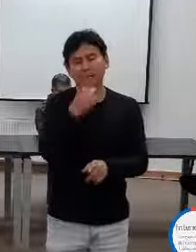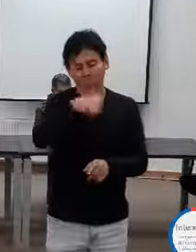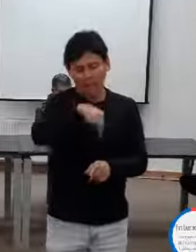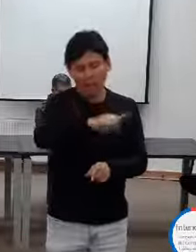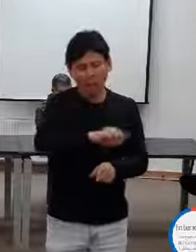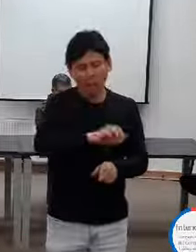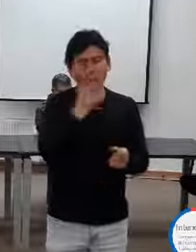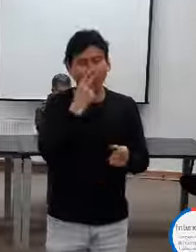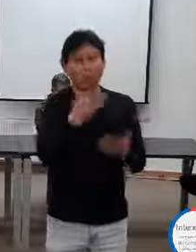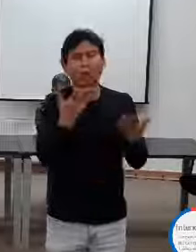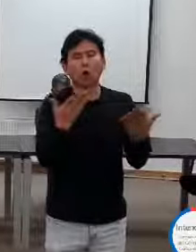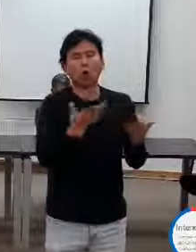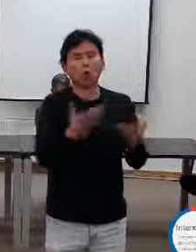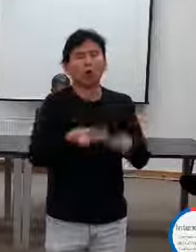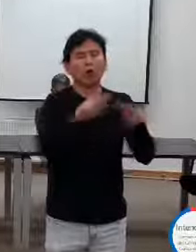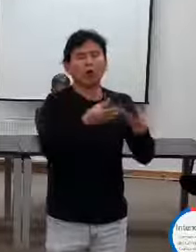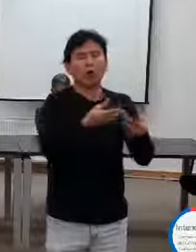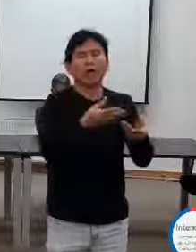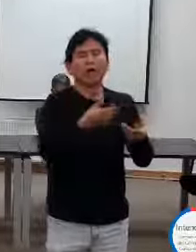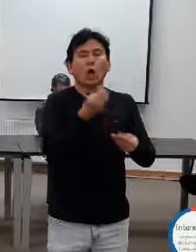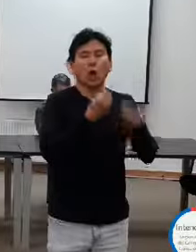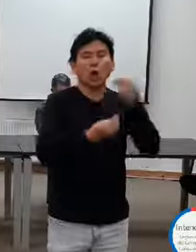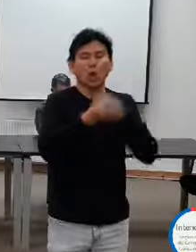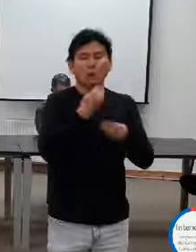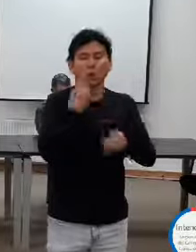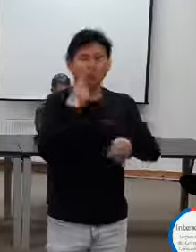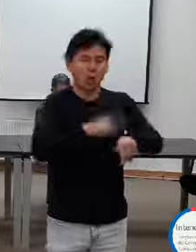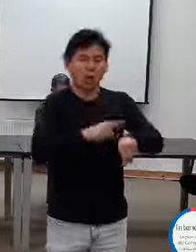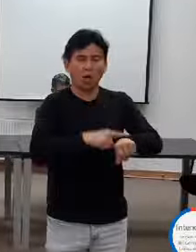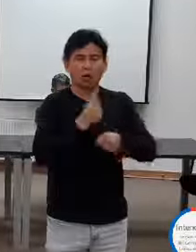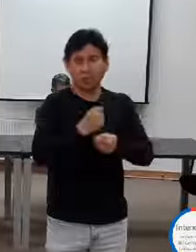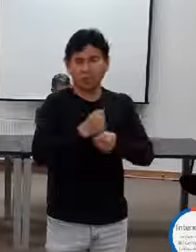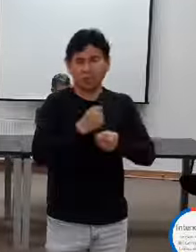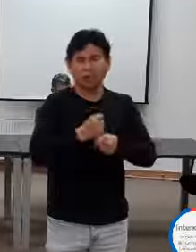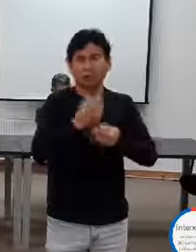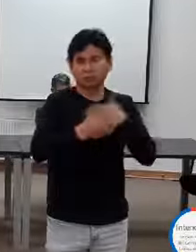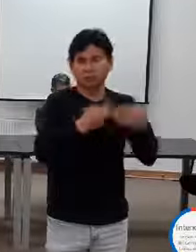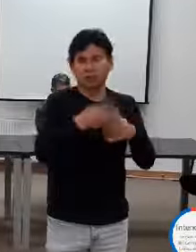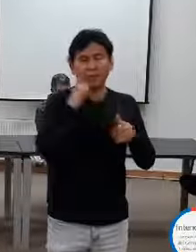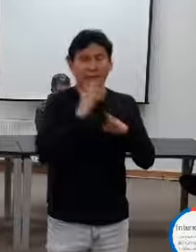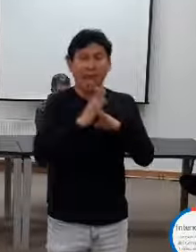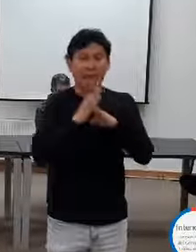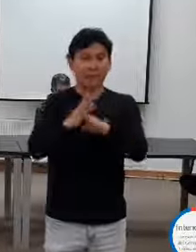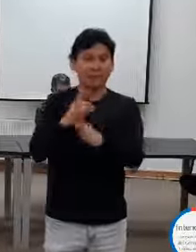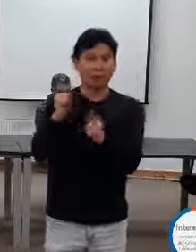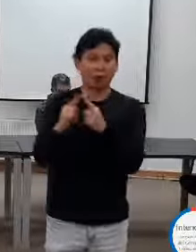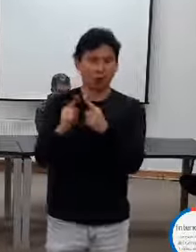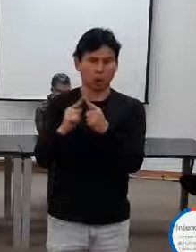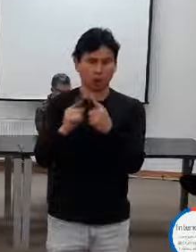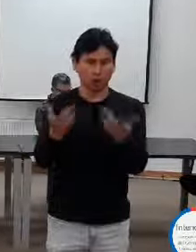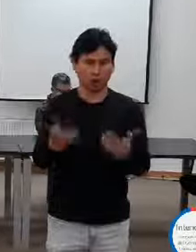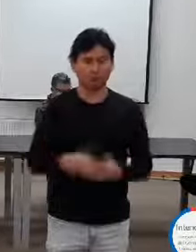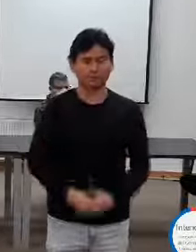que incluso ver cómo entregan colaciones frías a su gente por los horarios de viaje, para tratar de evitar ese contacto.